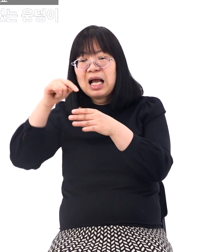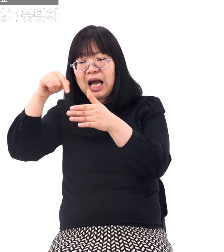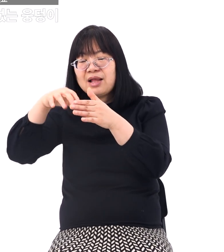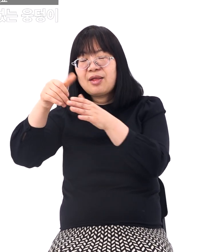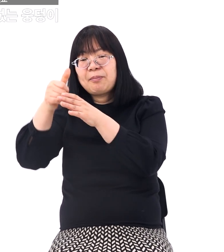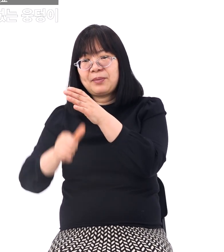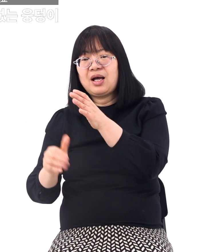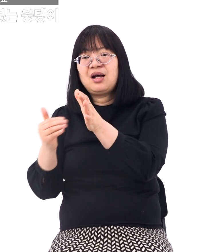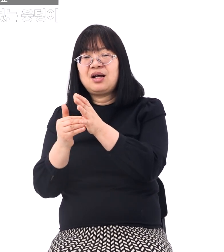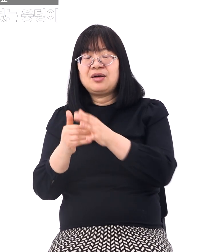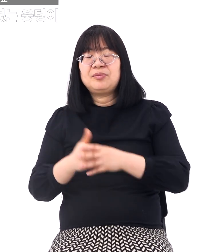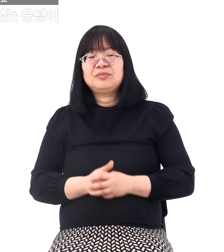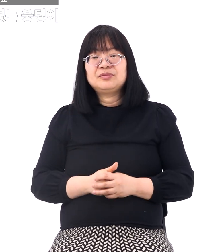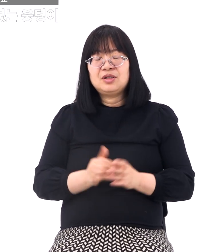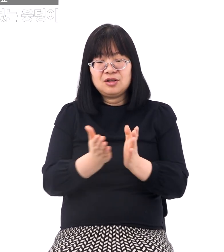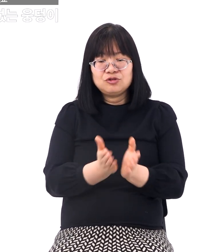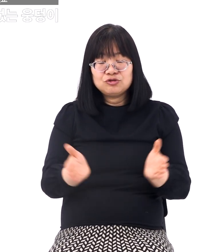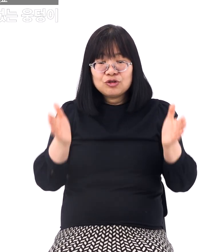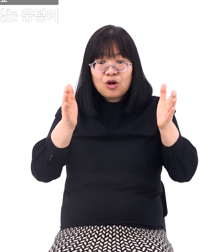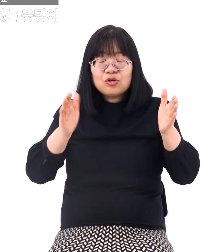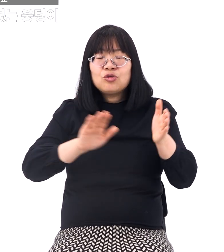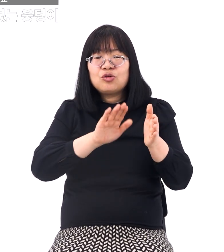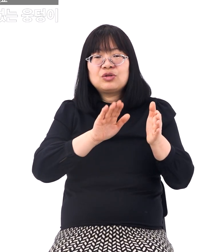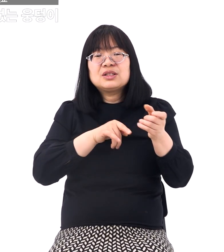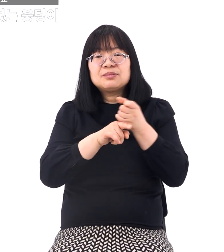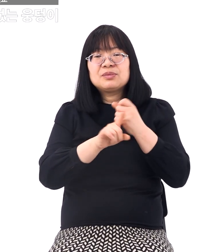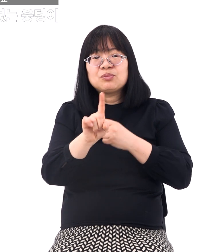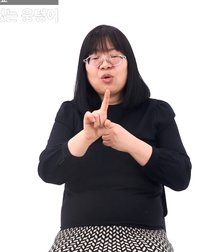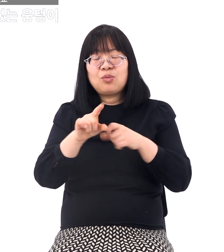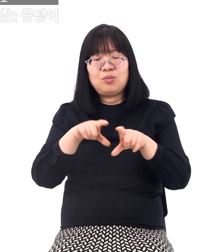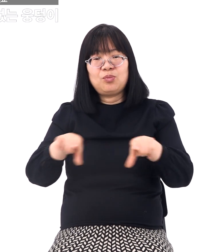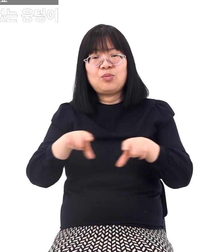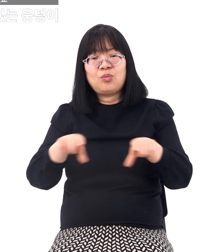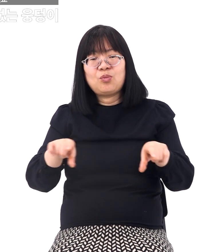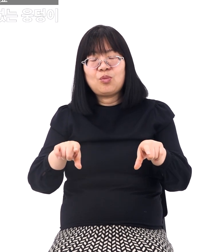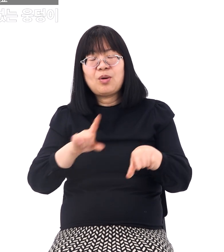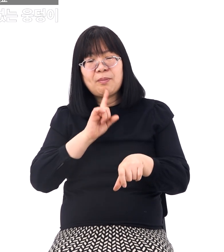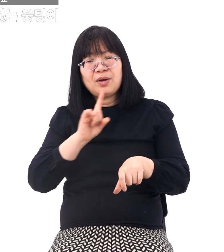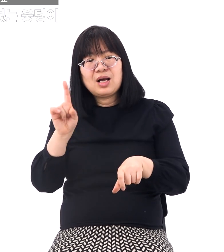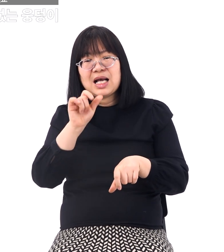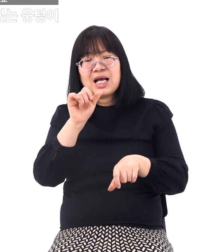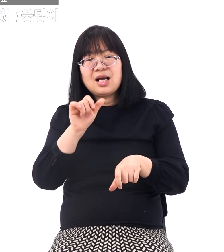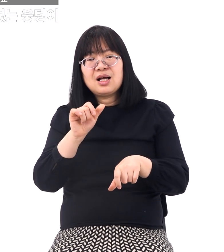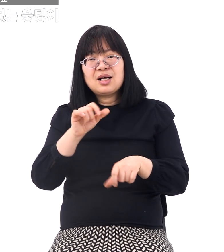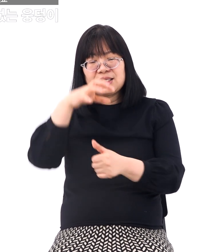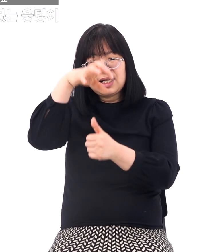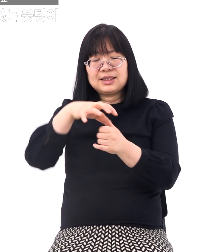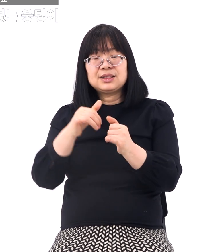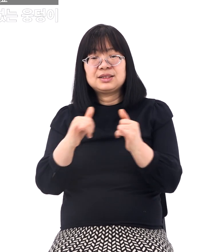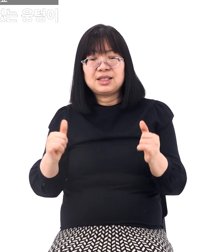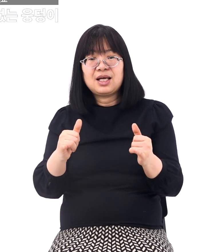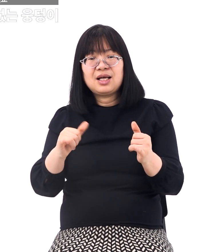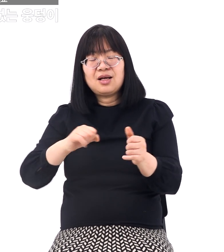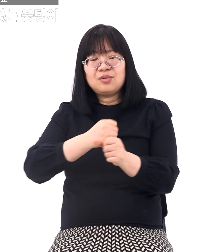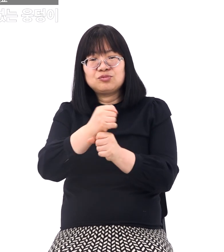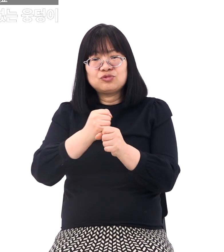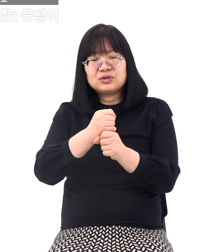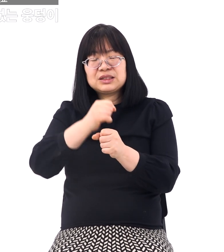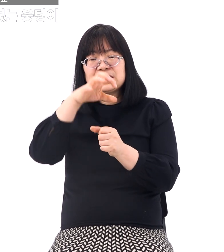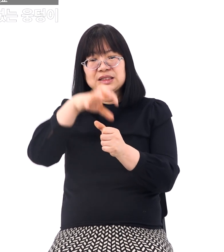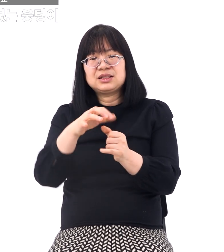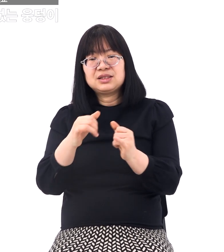빠졌더라. 그래서 구덩이는 우리에게 보편적으로 뭘 얘기하냐면 갇힌 자, 묶인